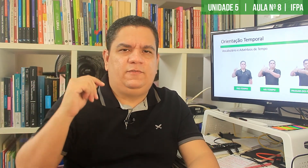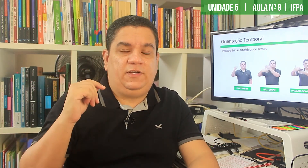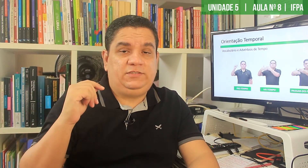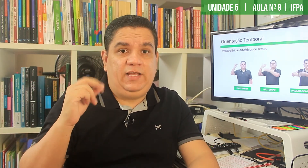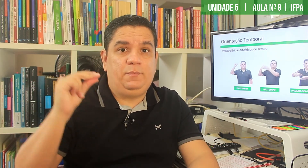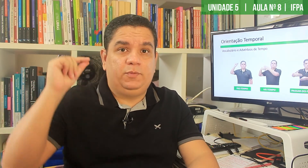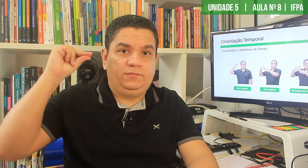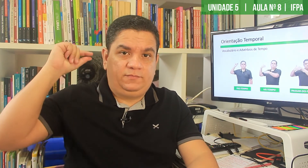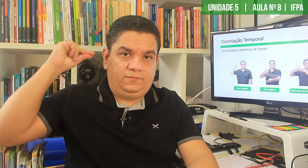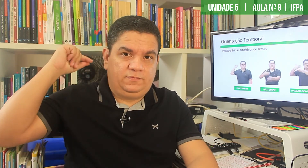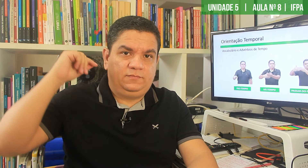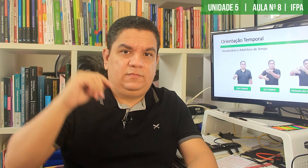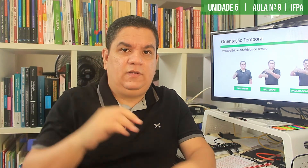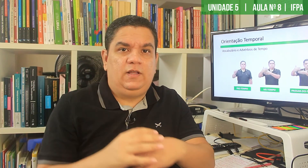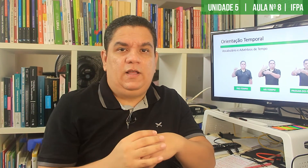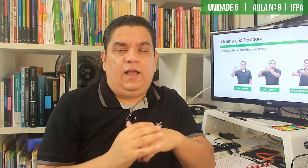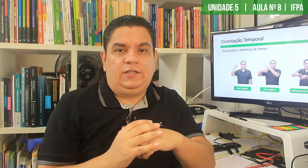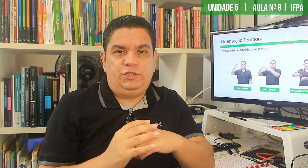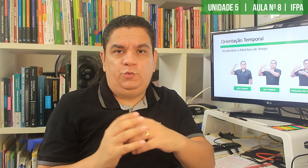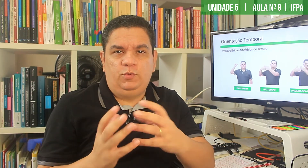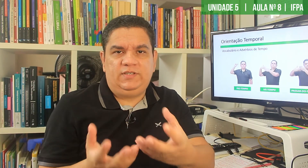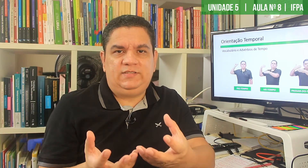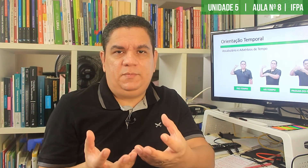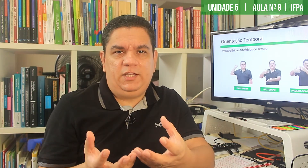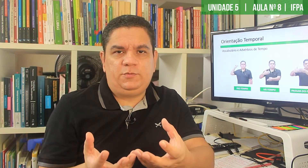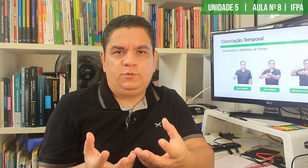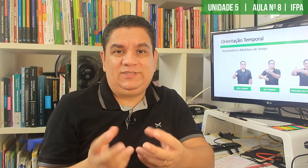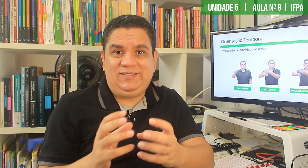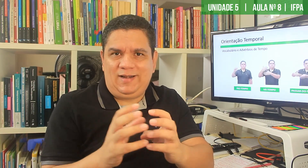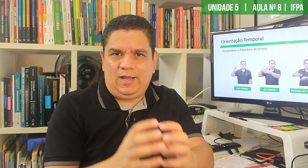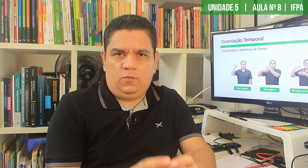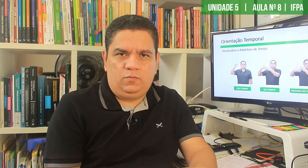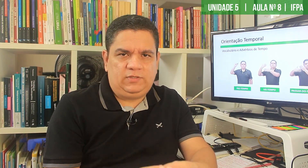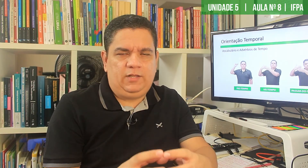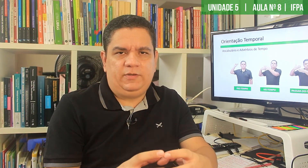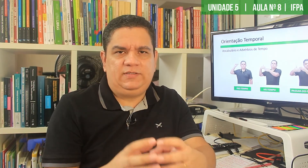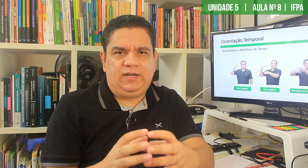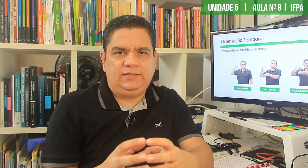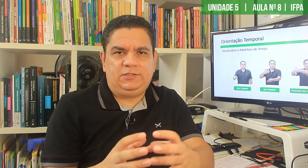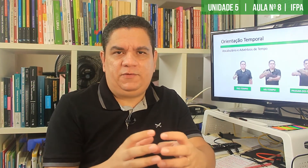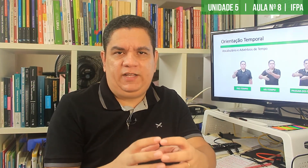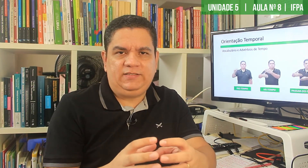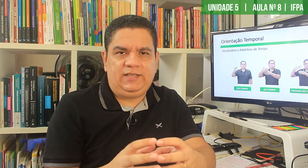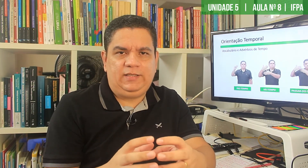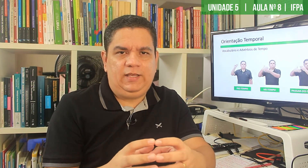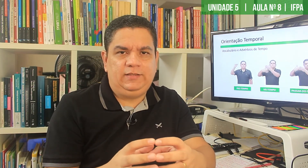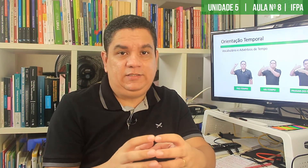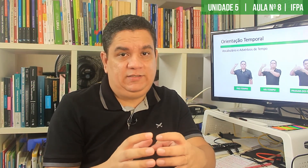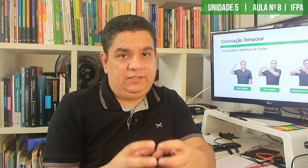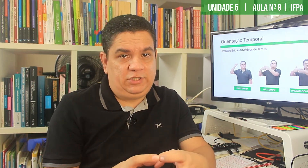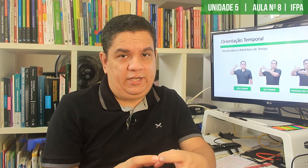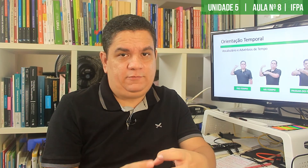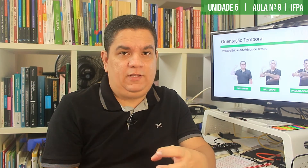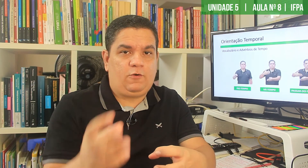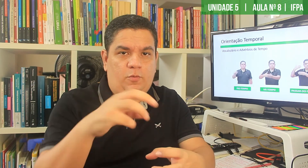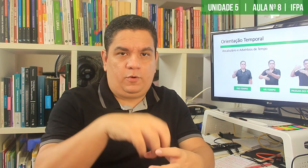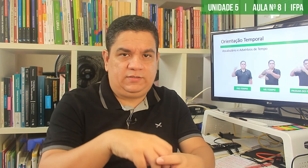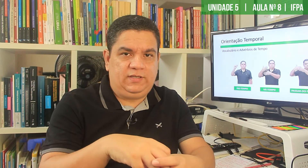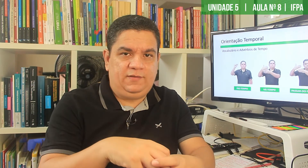Faz tempo. A gente usa esse mesmo sinal na língua de sinais, a diferença é que ele deixa de ser gesto, ele incorpora